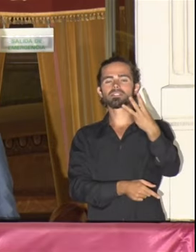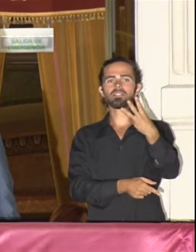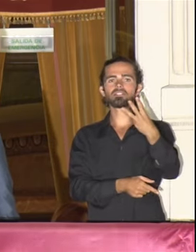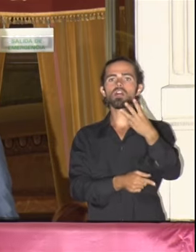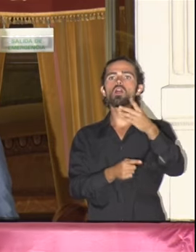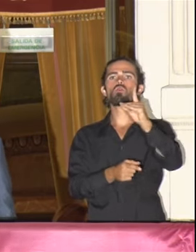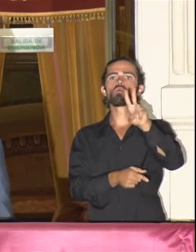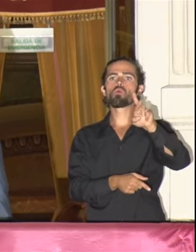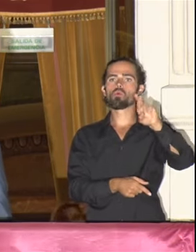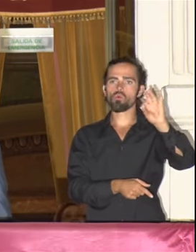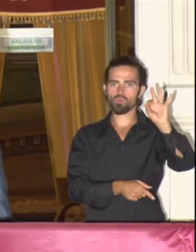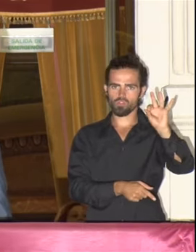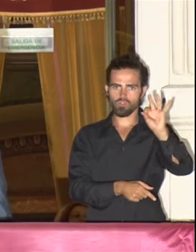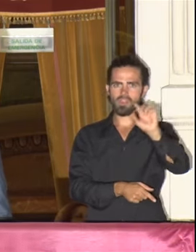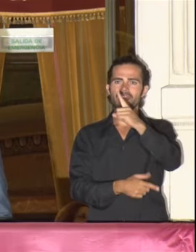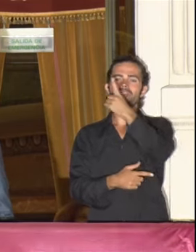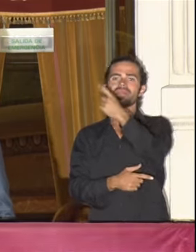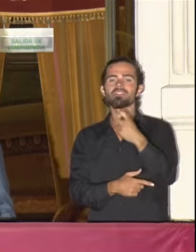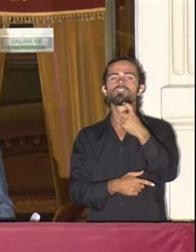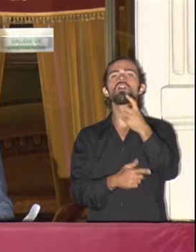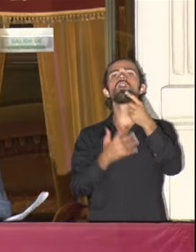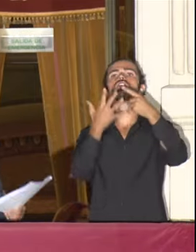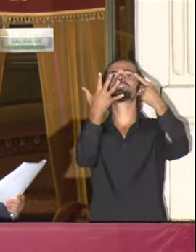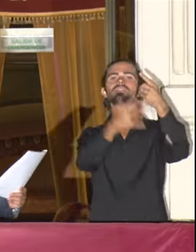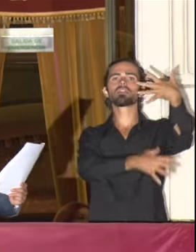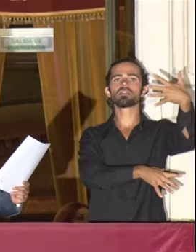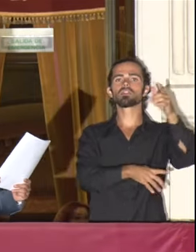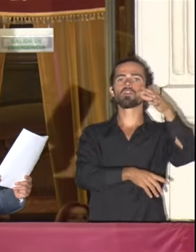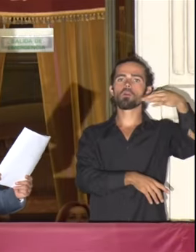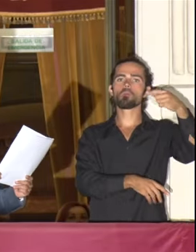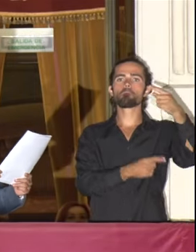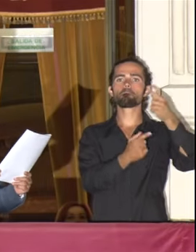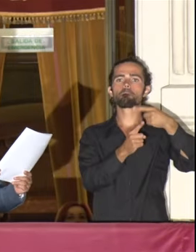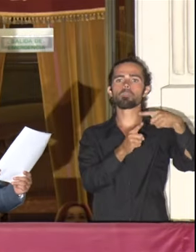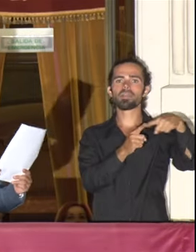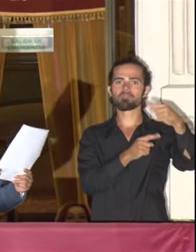165 pesetas, algo menos de un euro. La inflación como va.